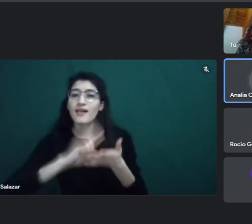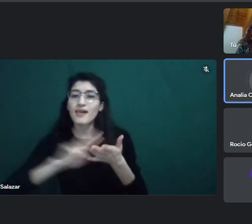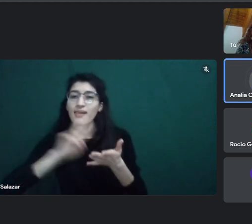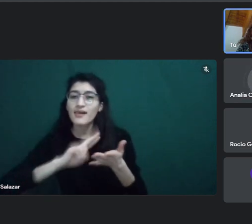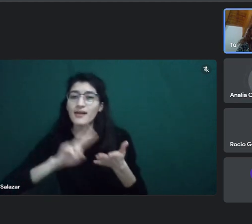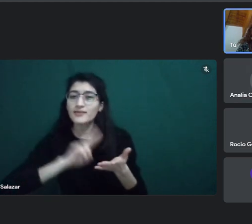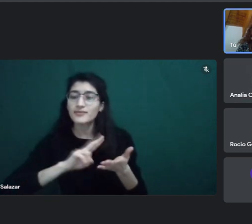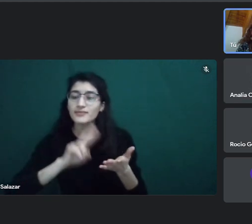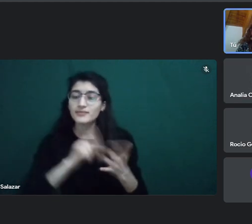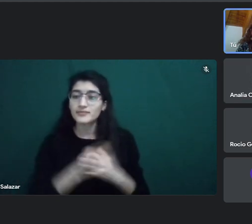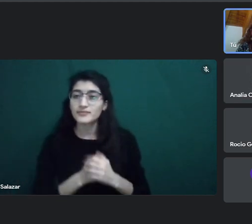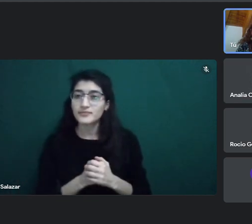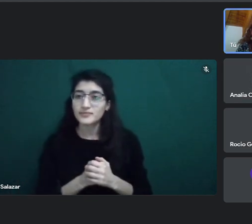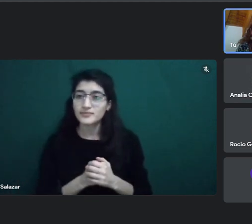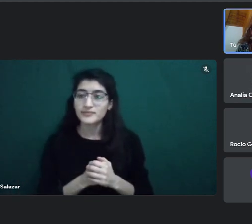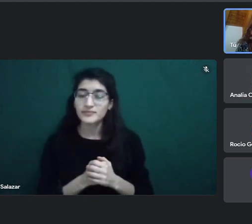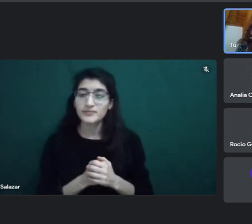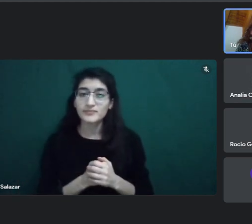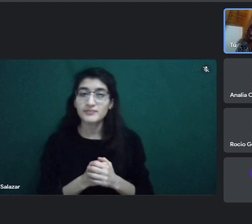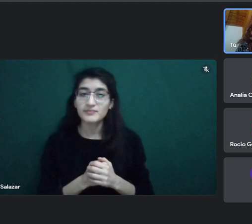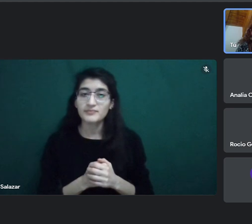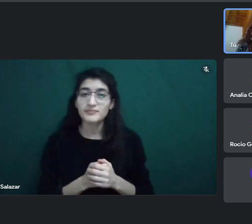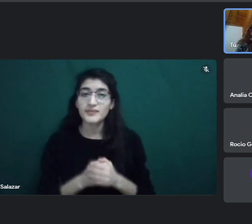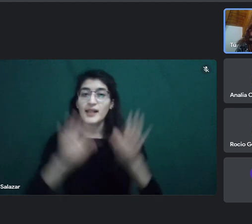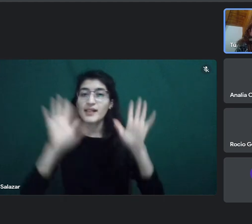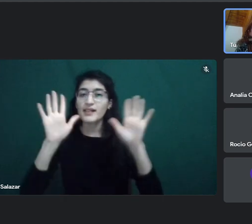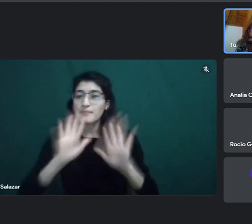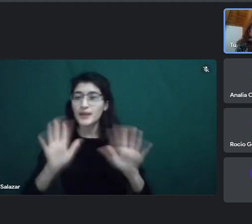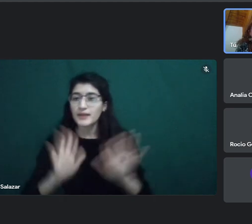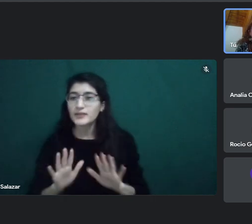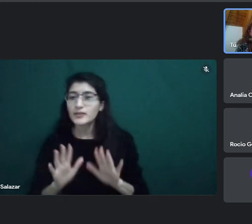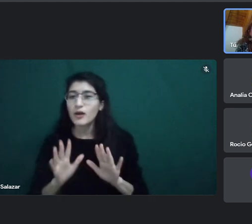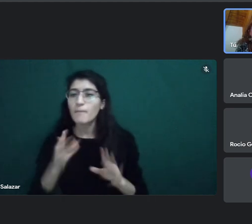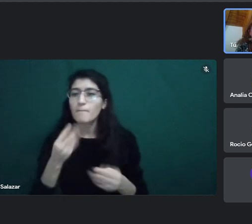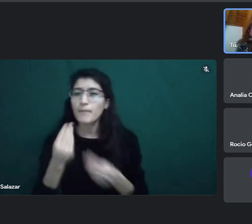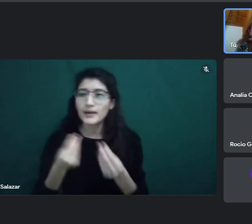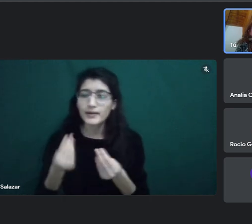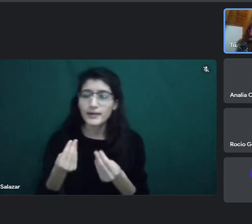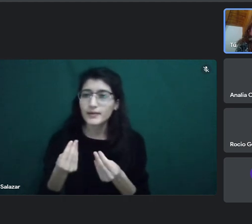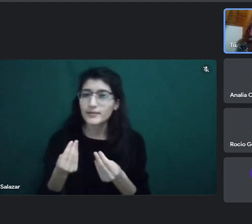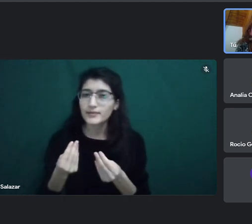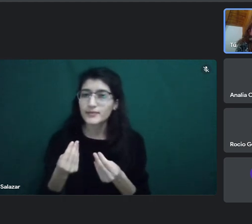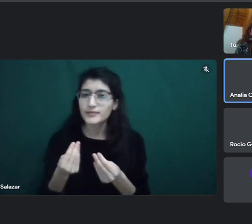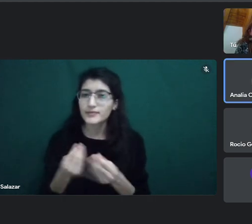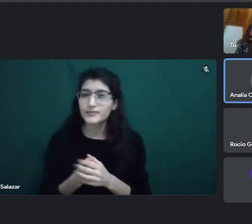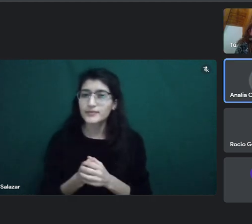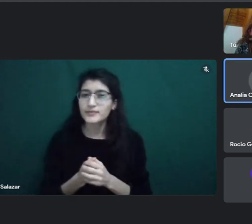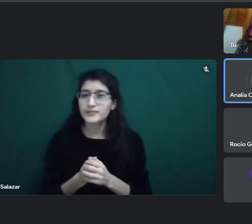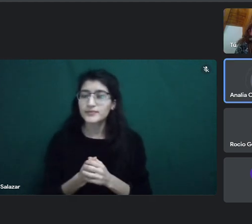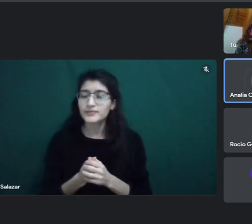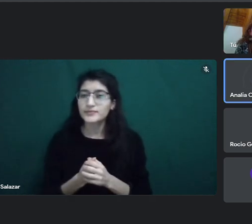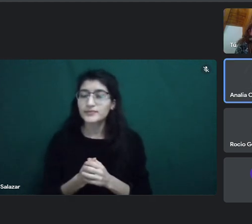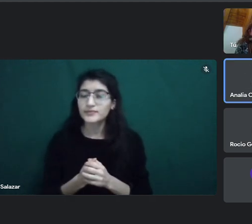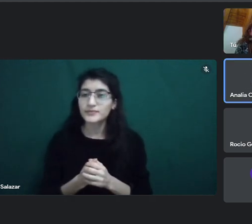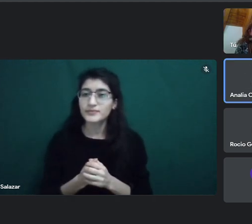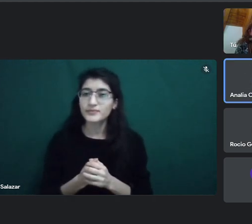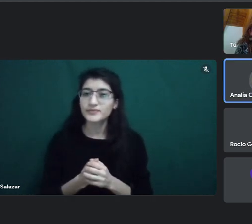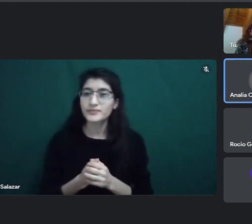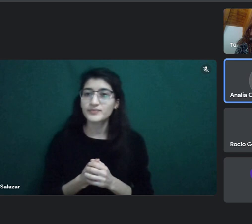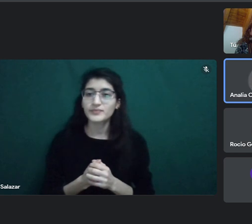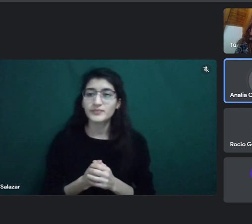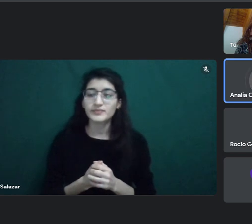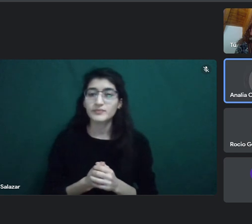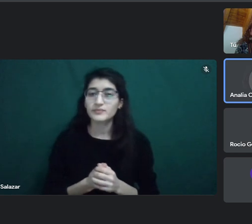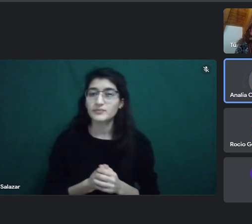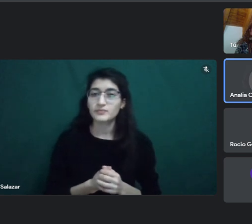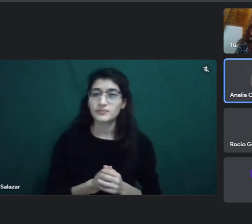Dijimos la planificación, ¿para qué? ¿Dónde está? El